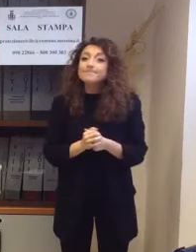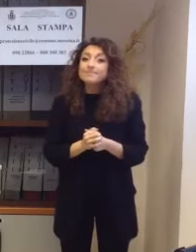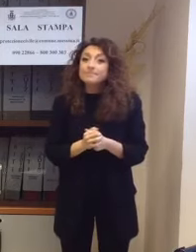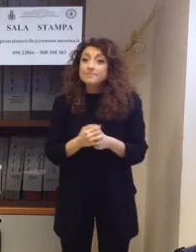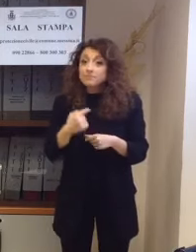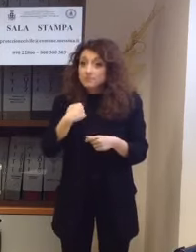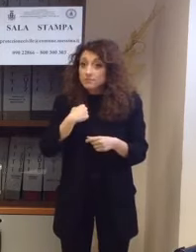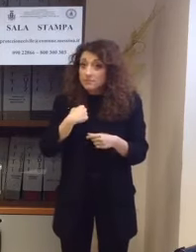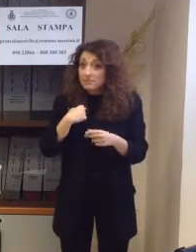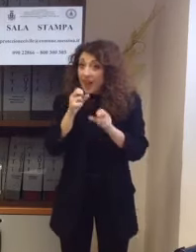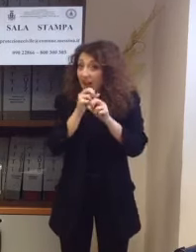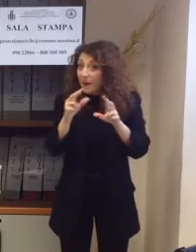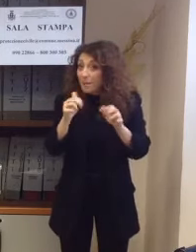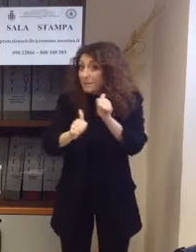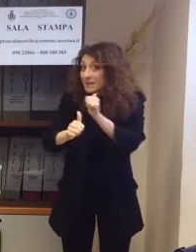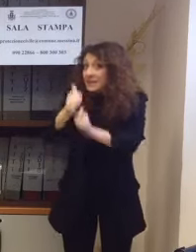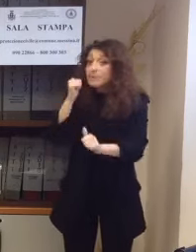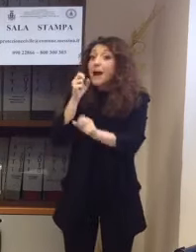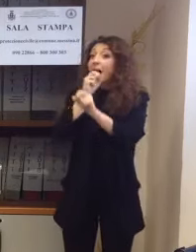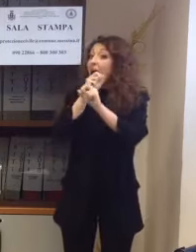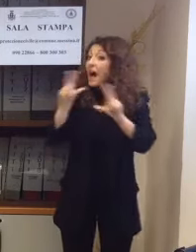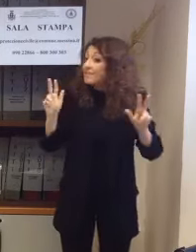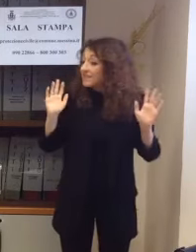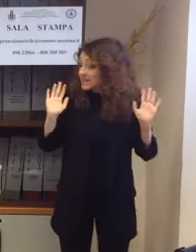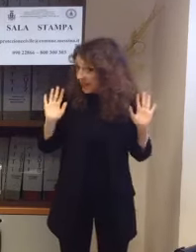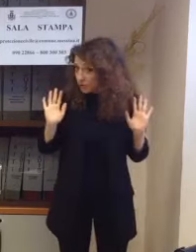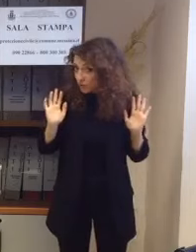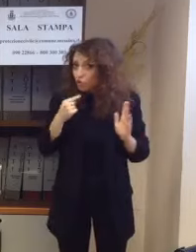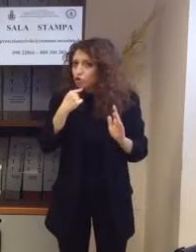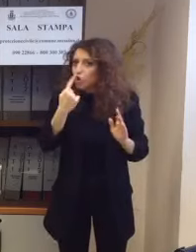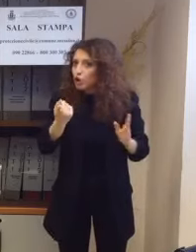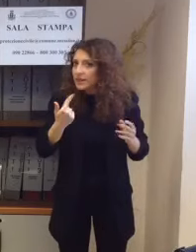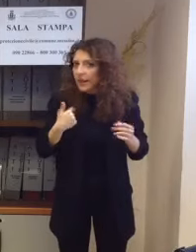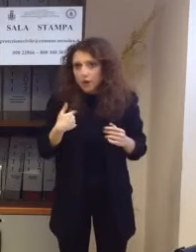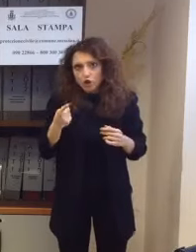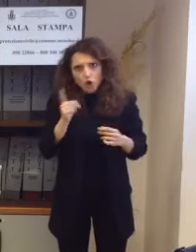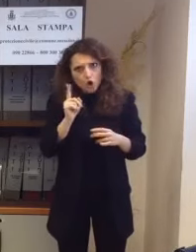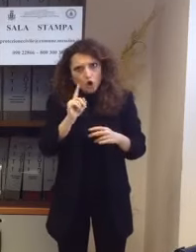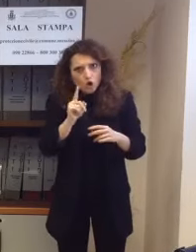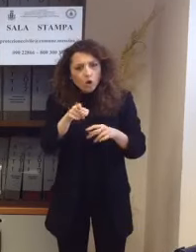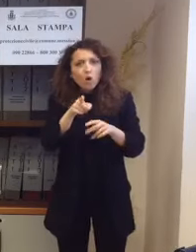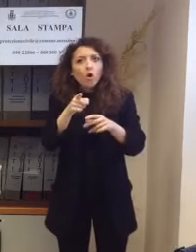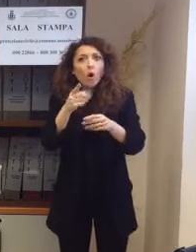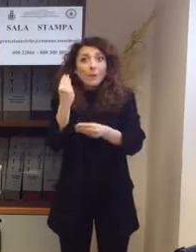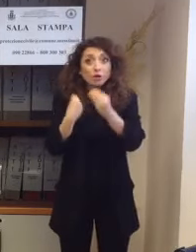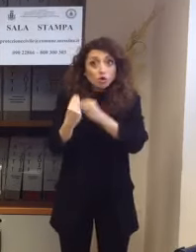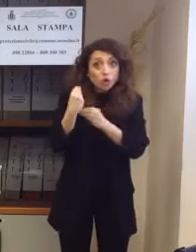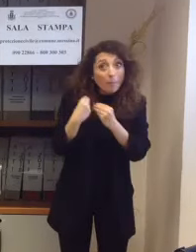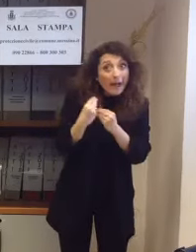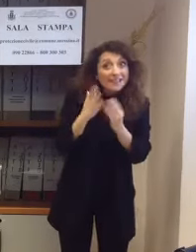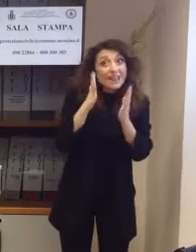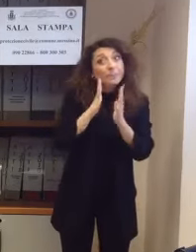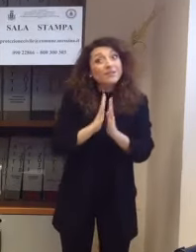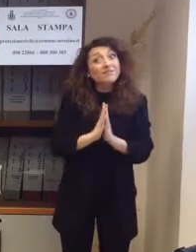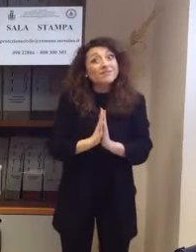ho avvertito prima e vi ho detto non vi fate beccare in una